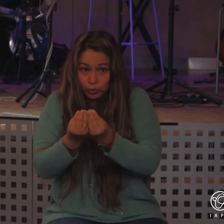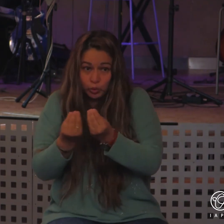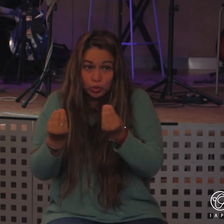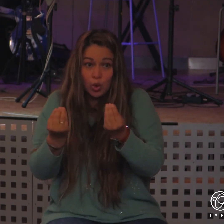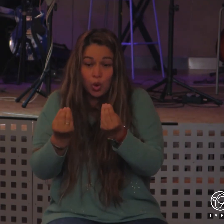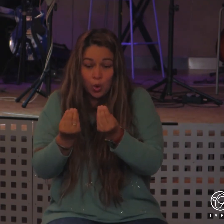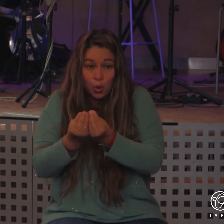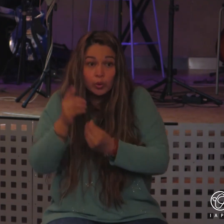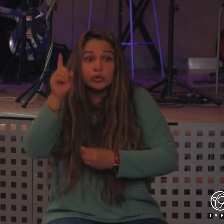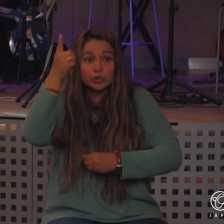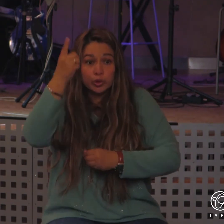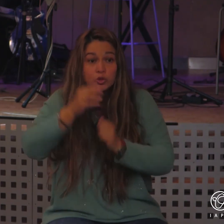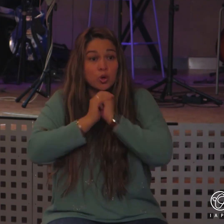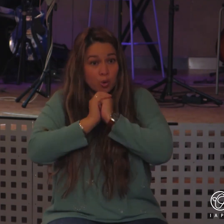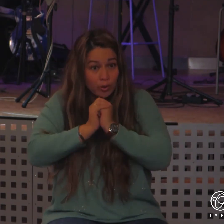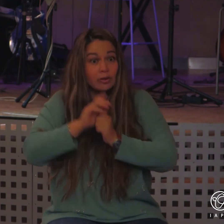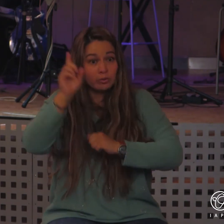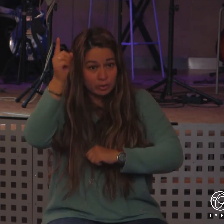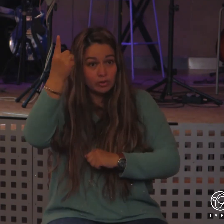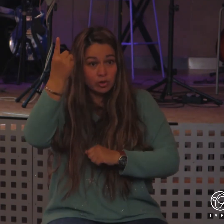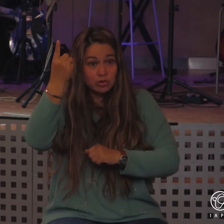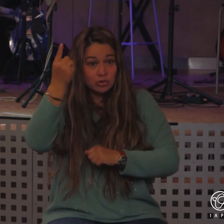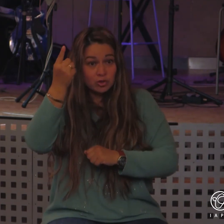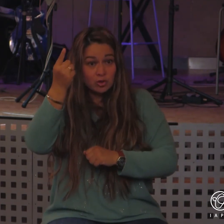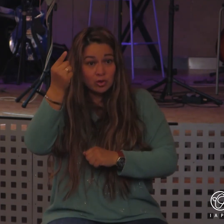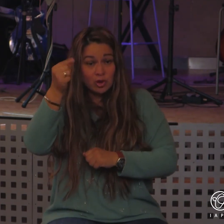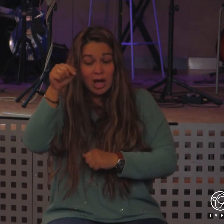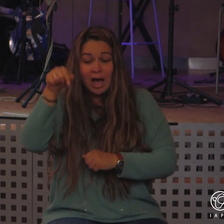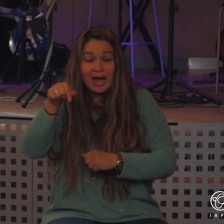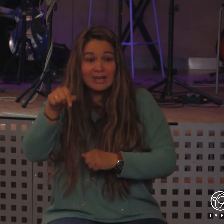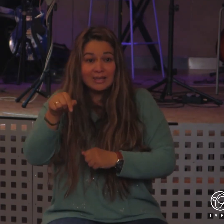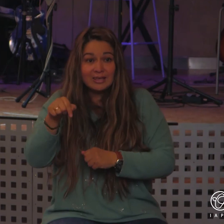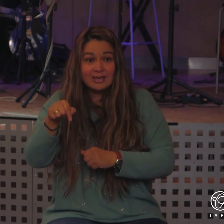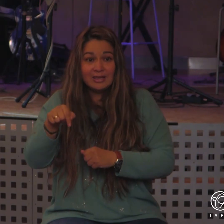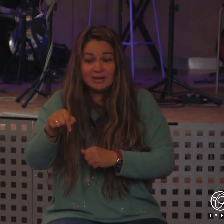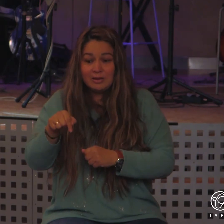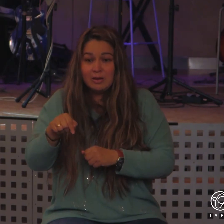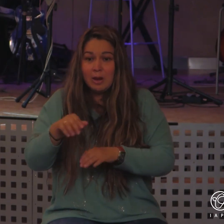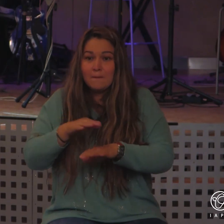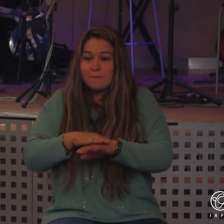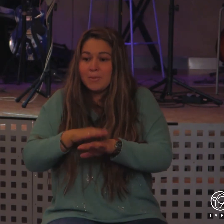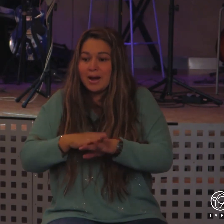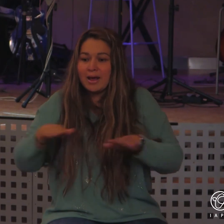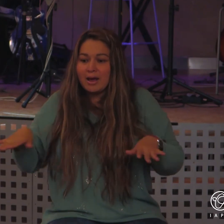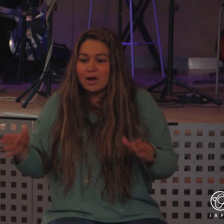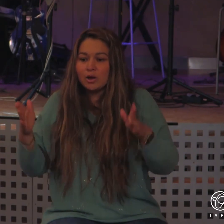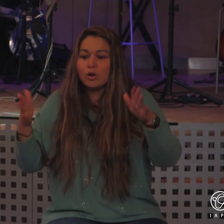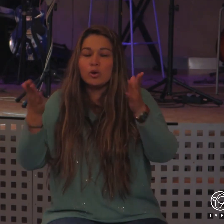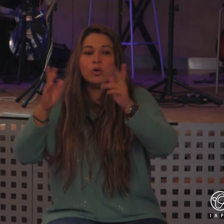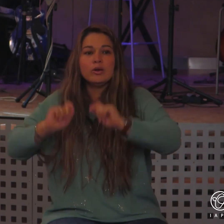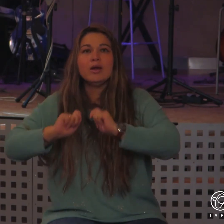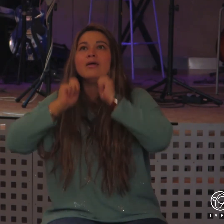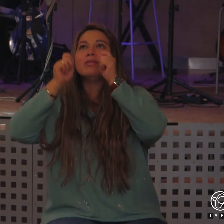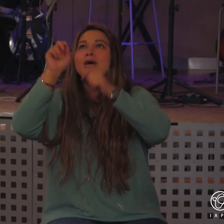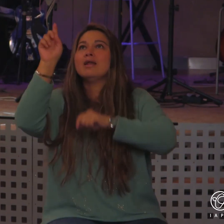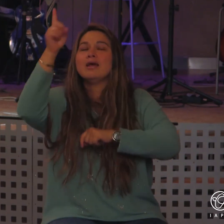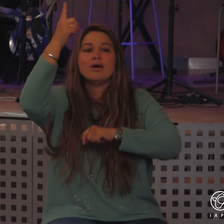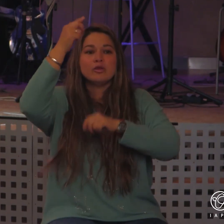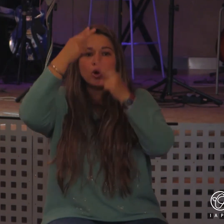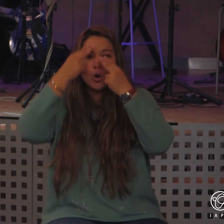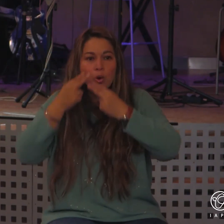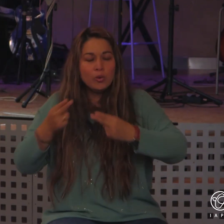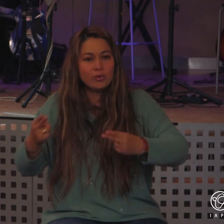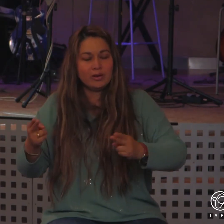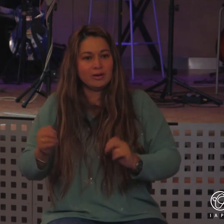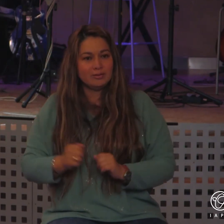2 o 3 o más personas en el nombre de Jesucristo para darle toda la gloria y la honra a Él.